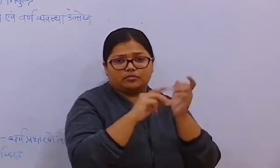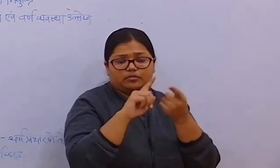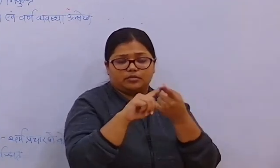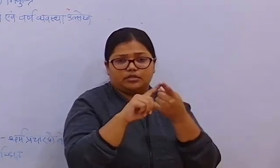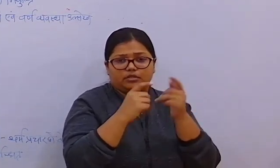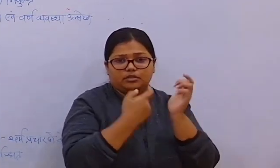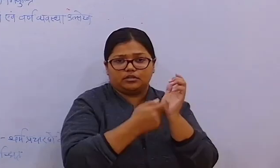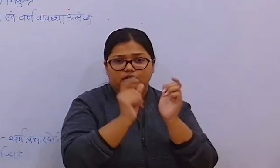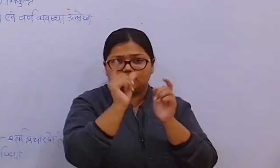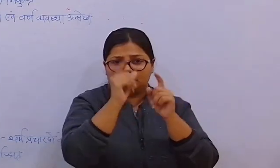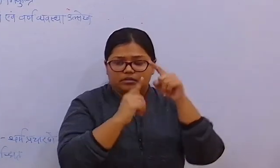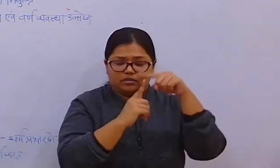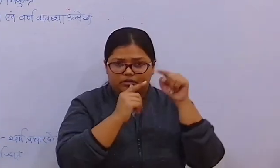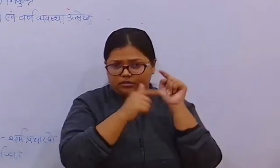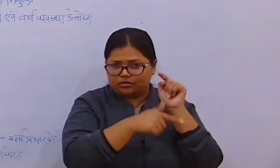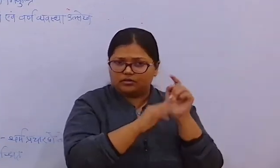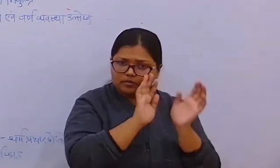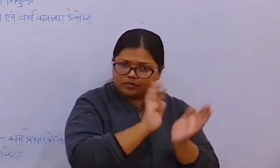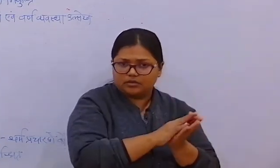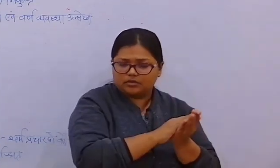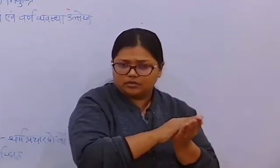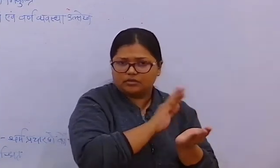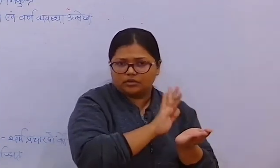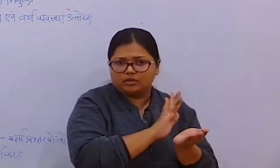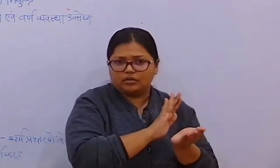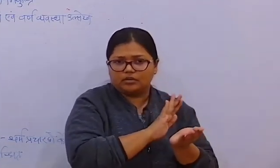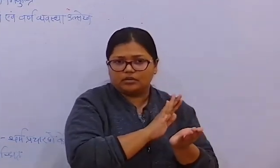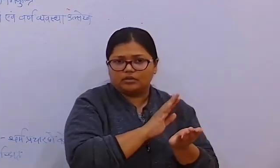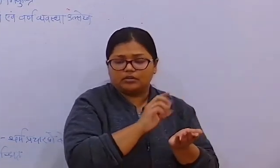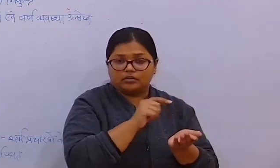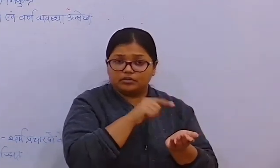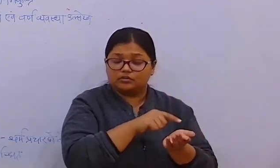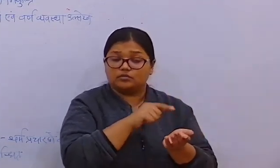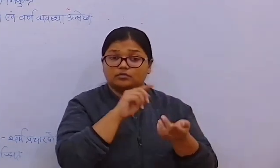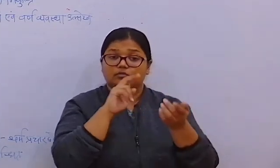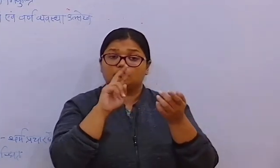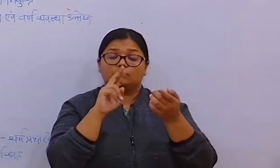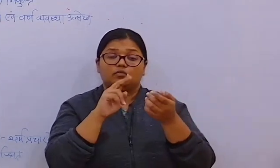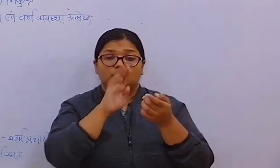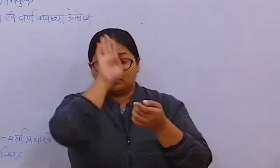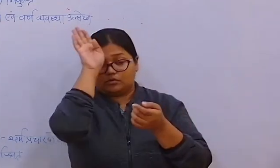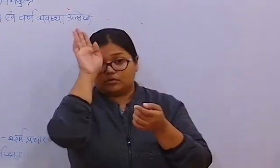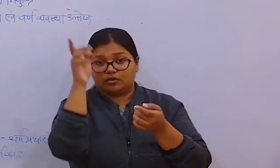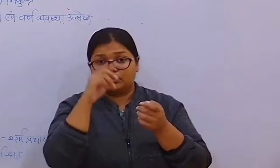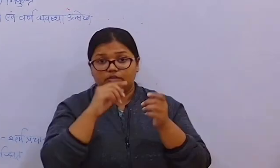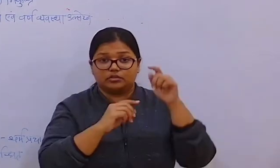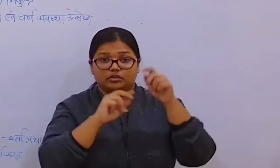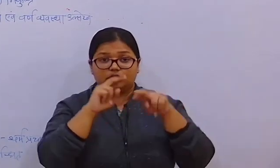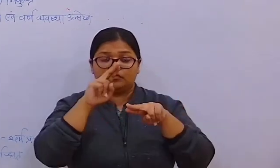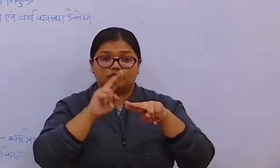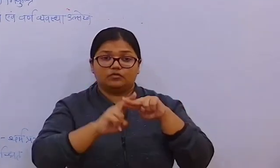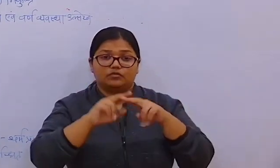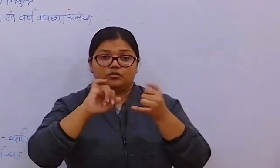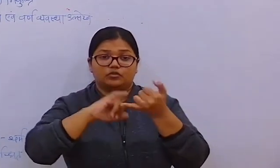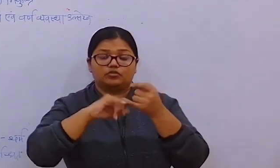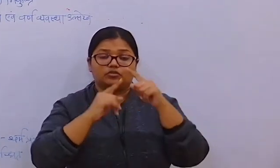था जिसे फिरोज शाह तुगलक ने दिल्ली के किले में स्थापित करवाया,